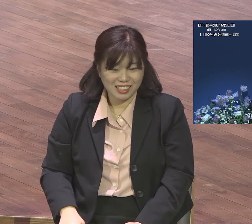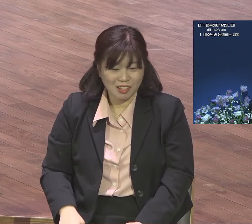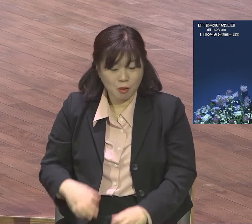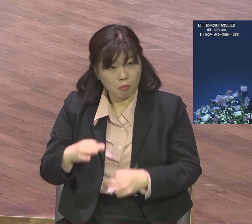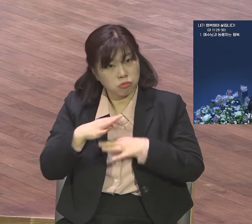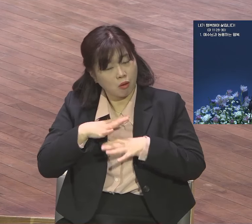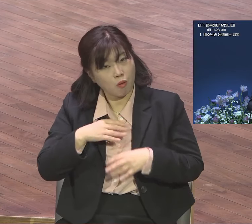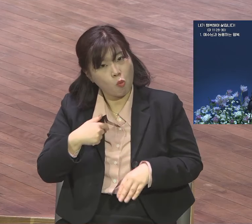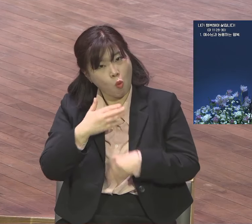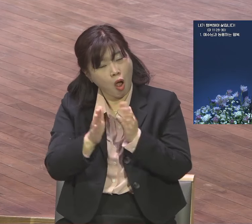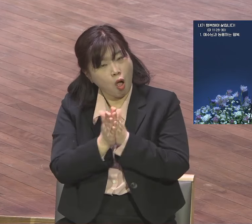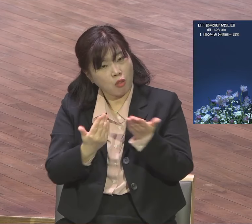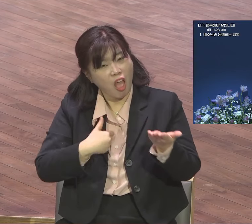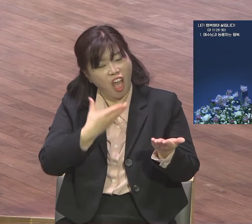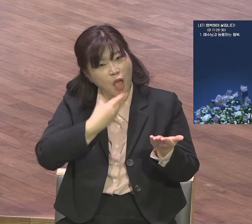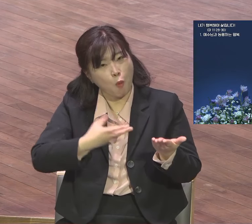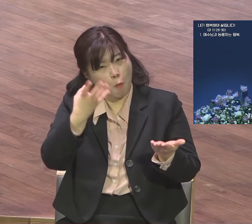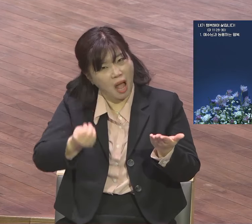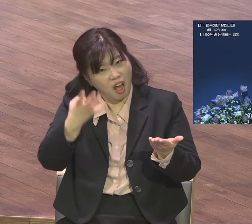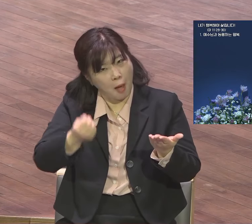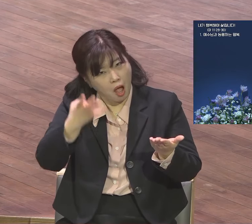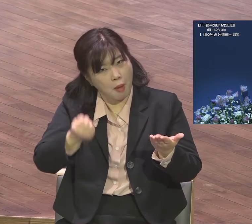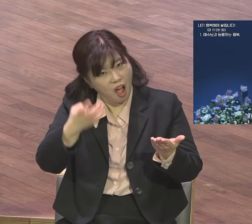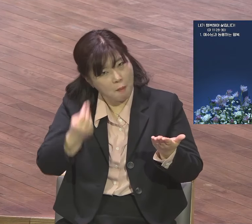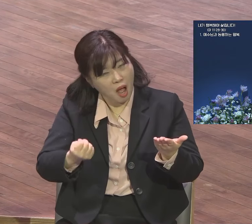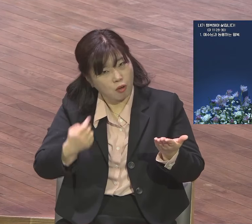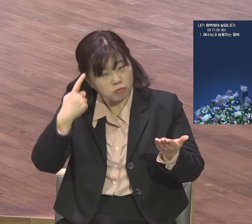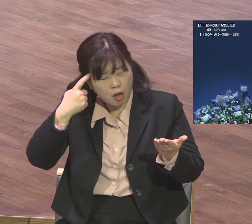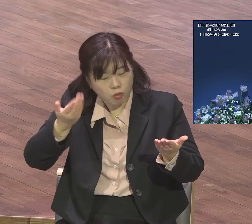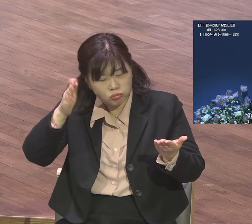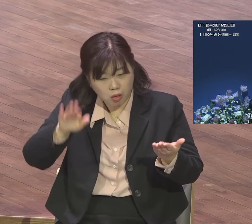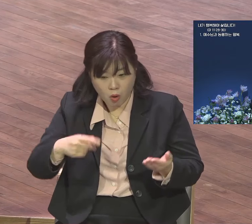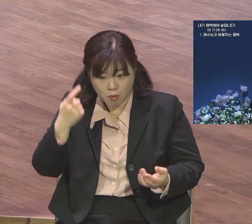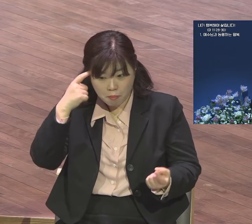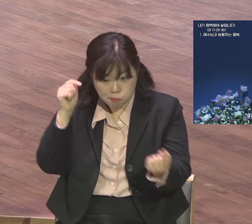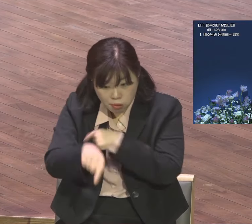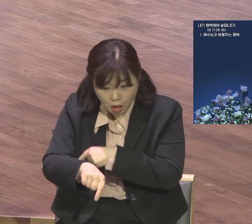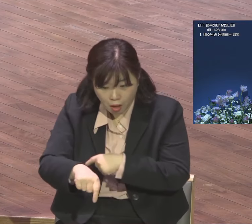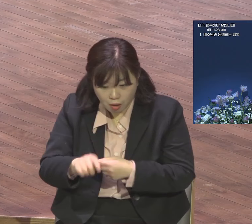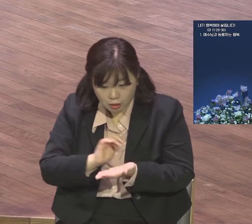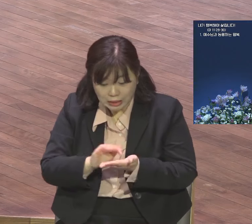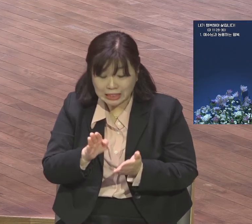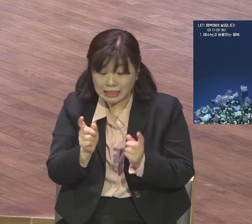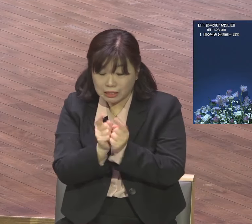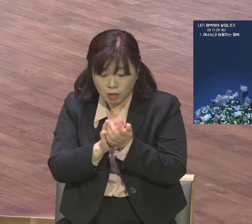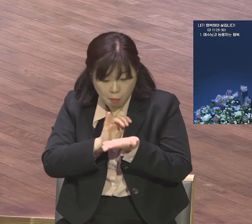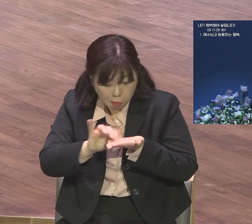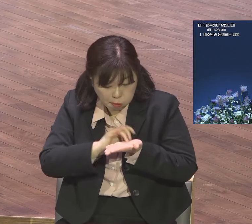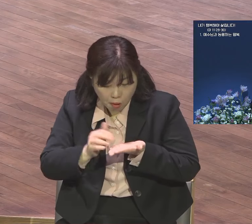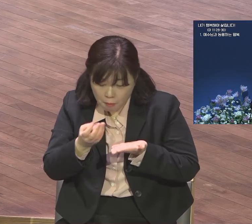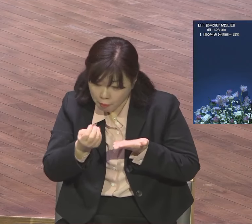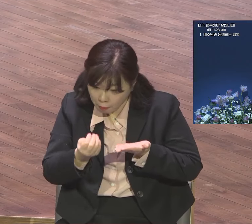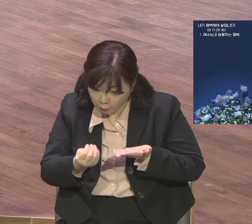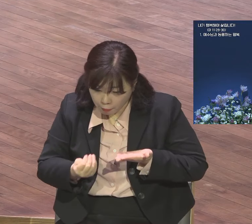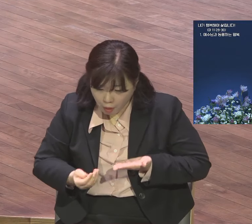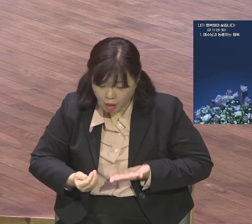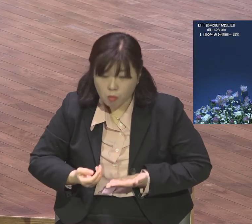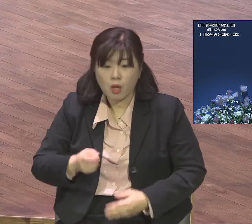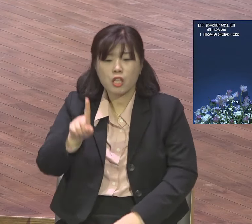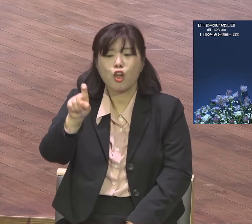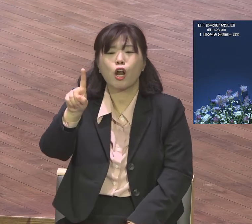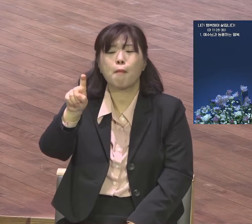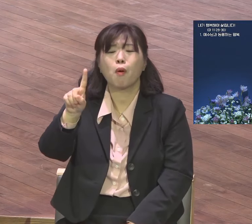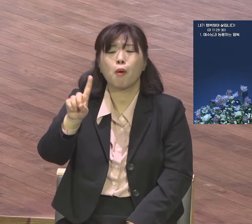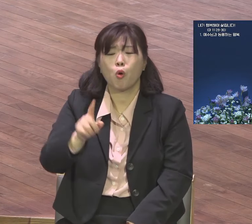성경에 행복이라는 단어가 엄청 많이 나올 것 같지 않습니까? 하나님께서 우리가 행복하기를 바라시는데 행복이라는 표현을